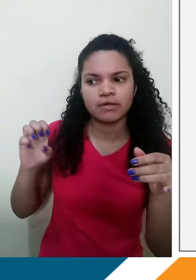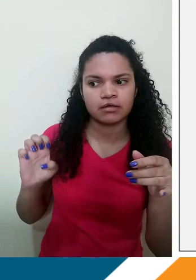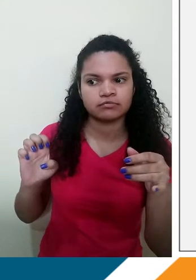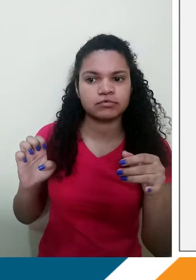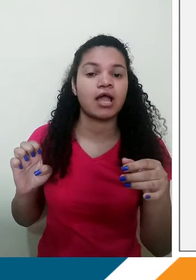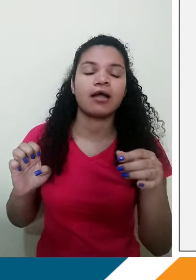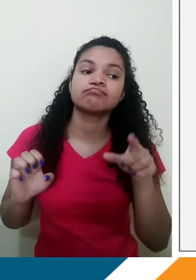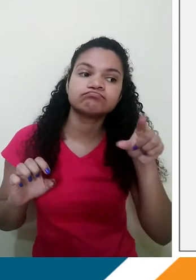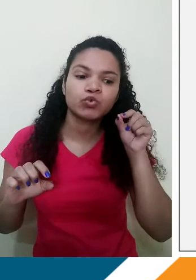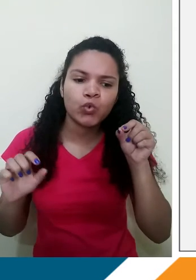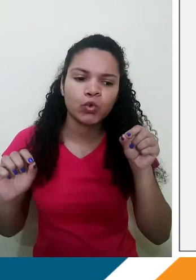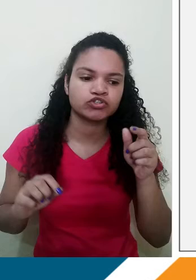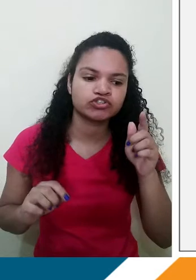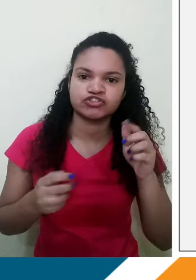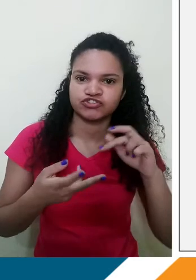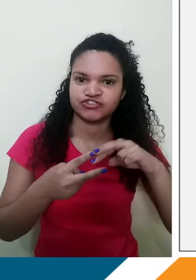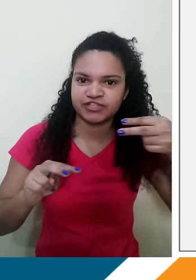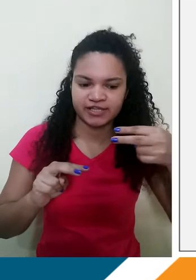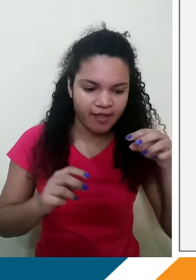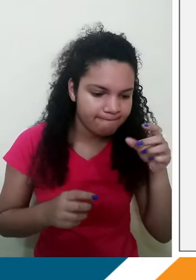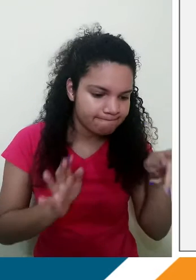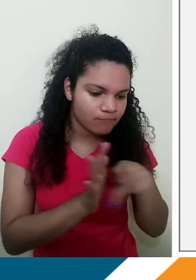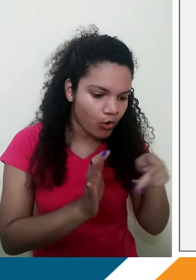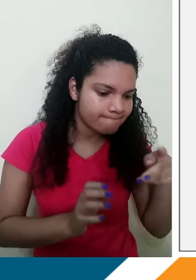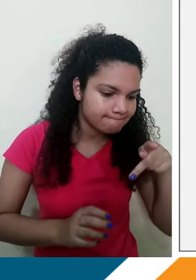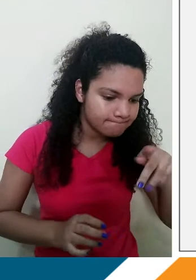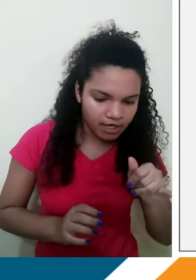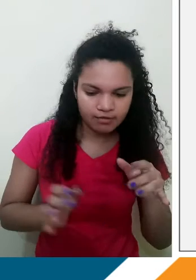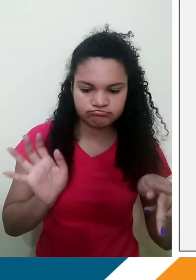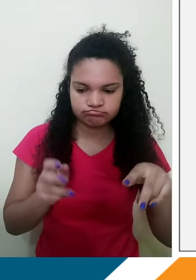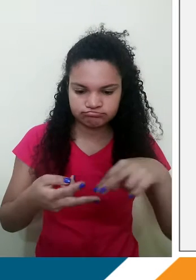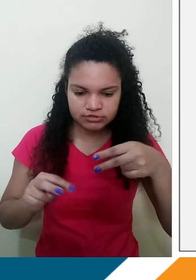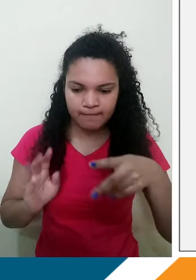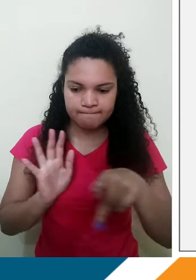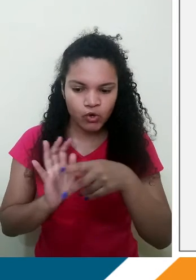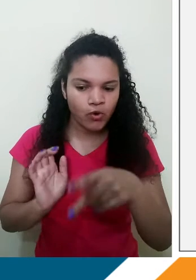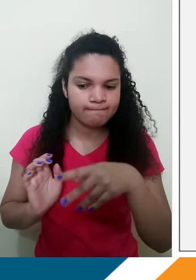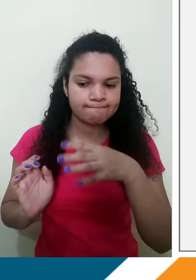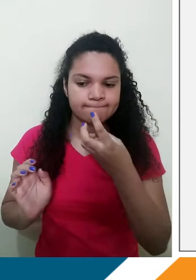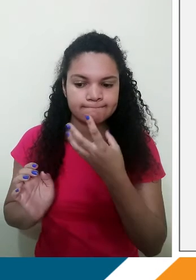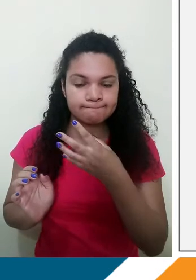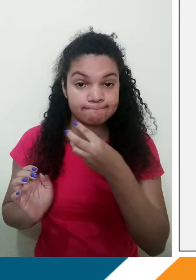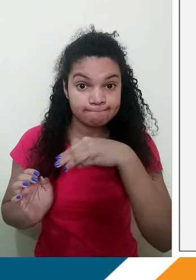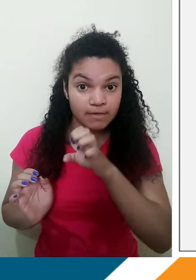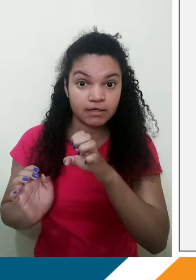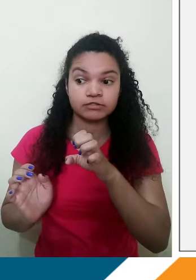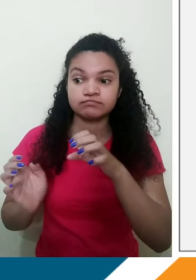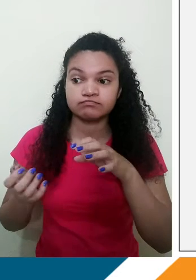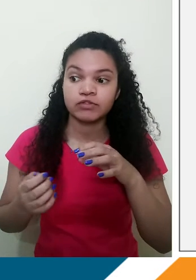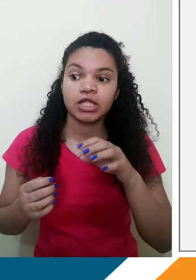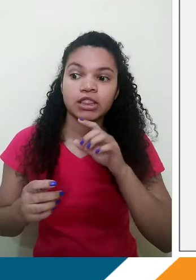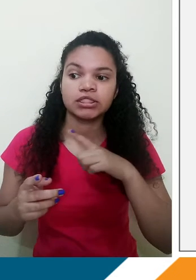caracterização genética dos alelos responsáveis pela coloração das penas. O perfil de bandas obtido para